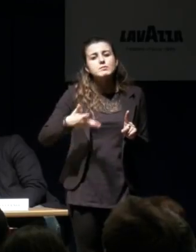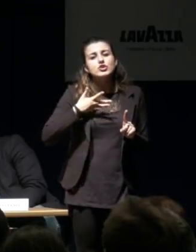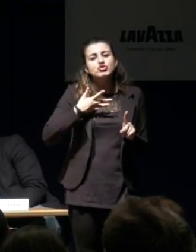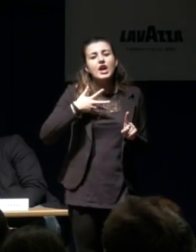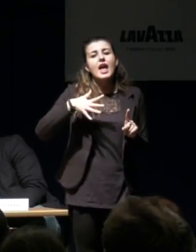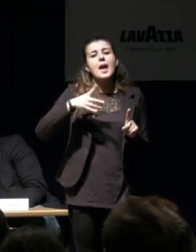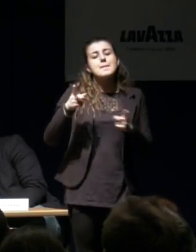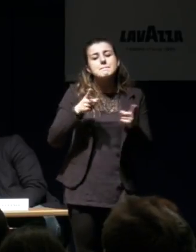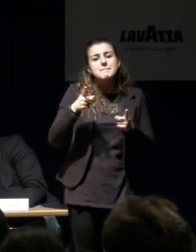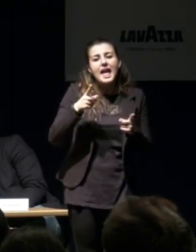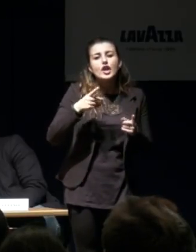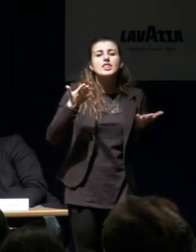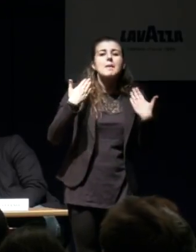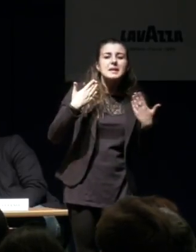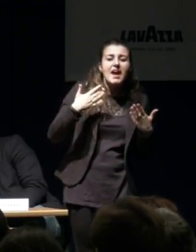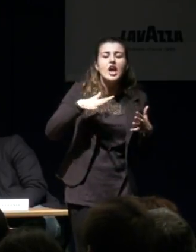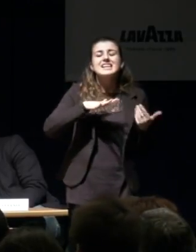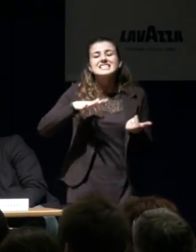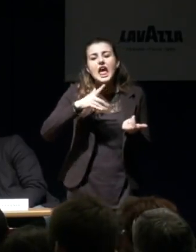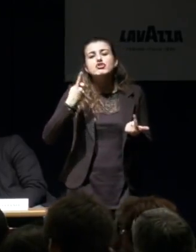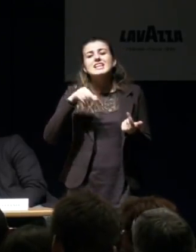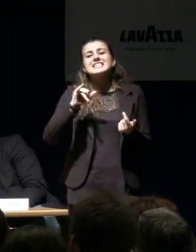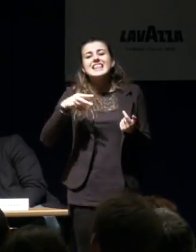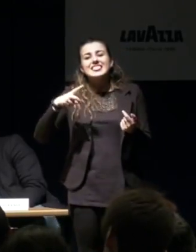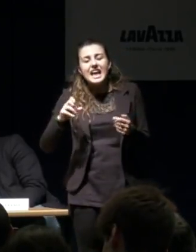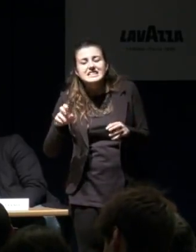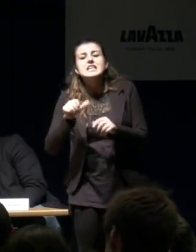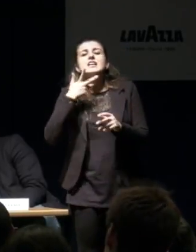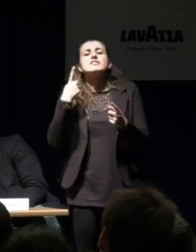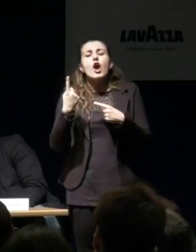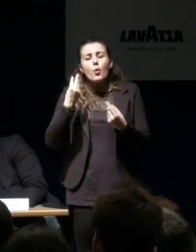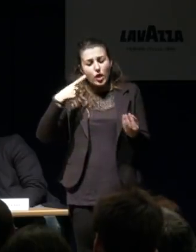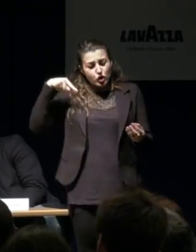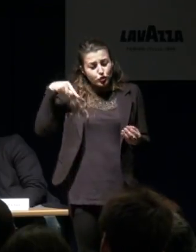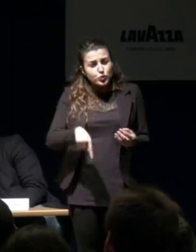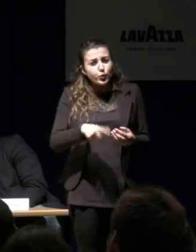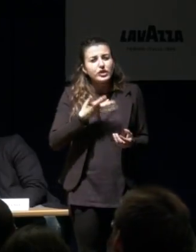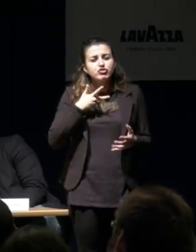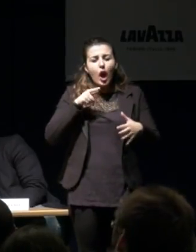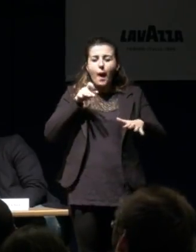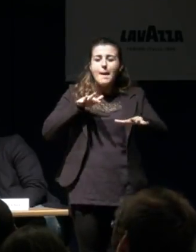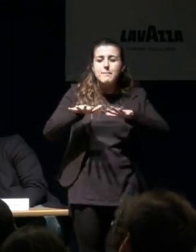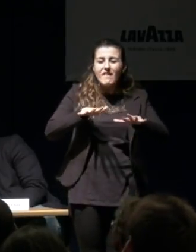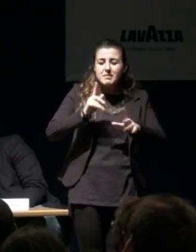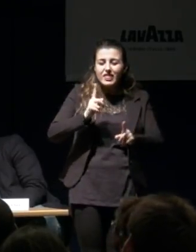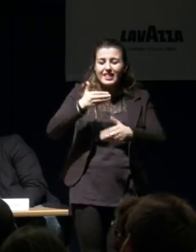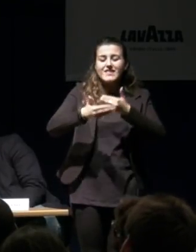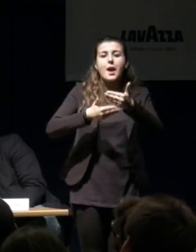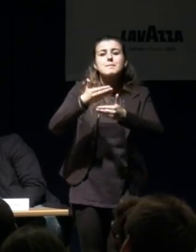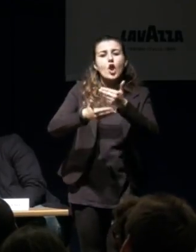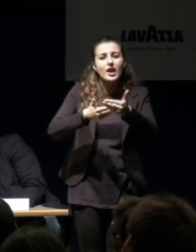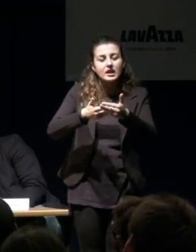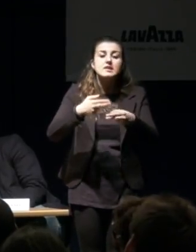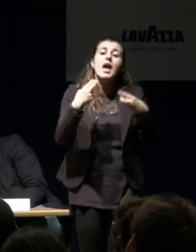sindaci c'è la stagione delle primavere c'è una stagione in cui sembra che dal sud ci sia un movimento progressivo a